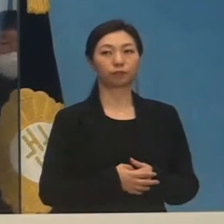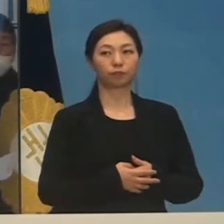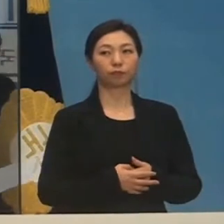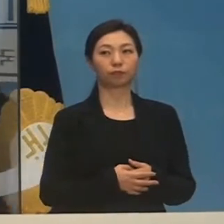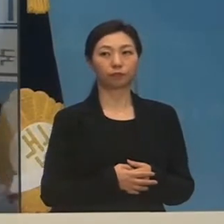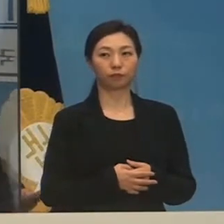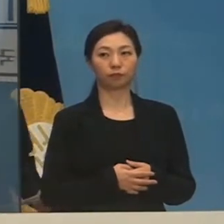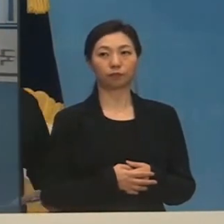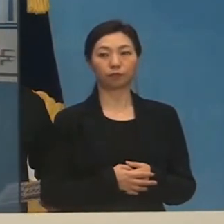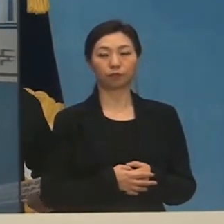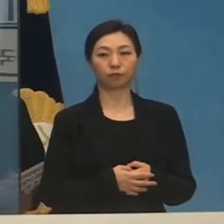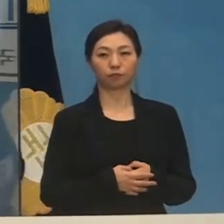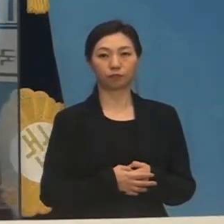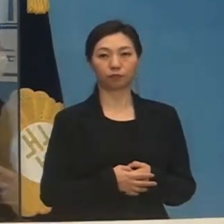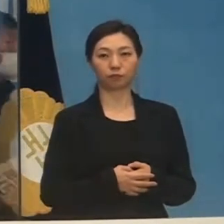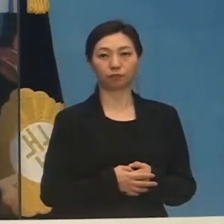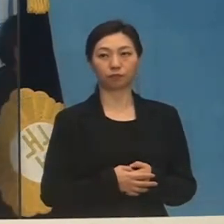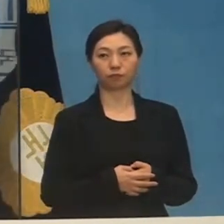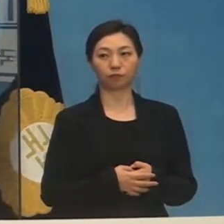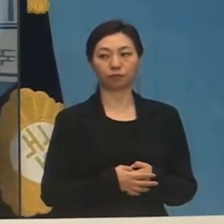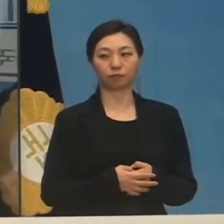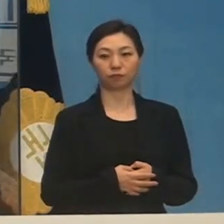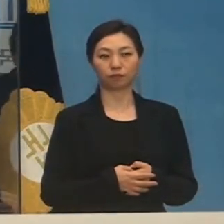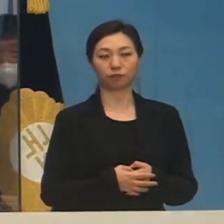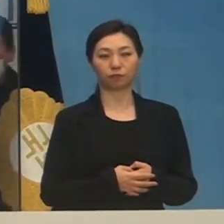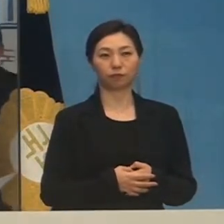그냥 진행하겠습니다. 예.